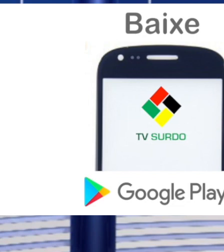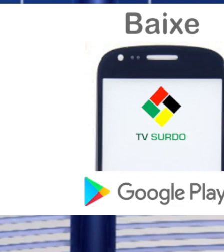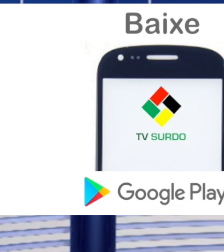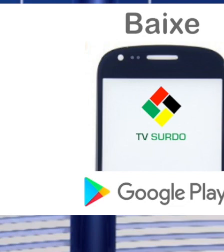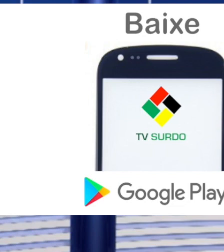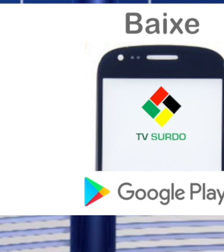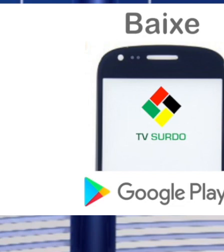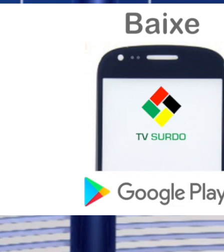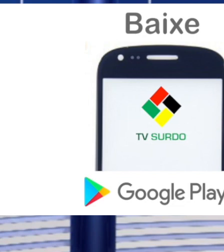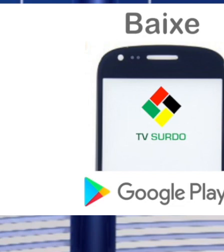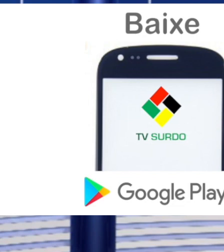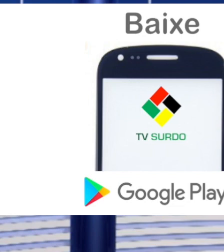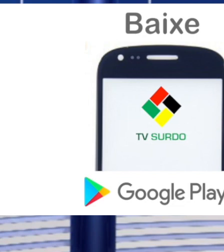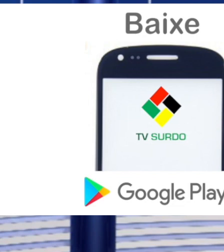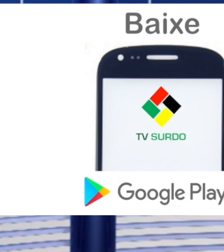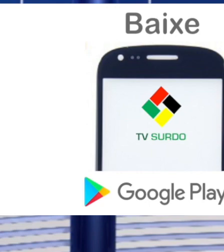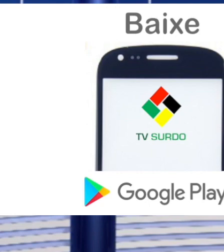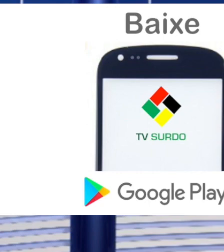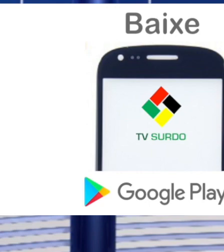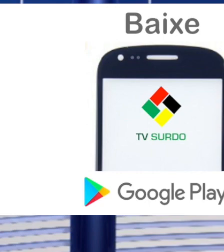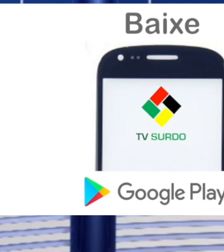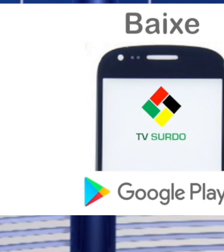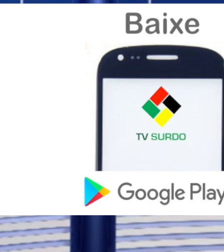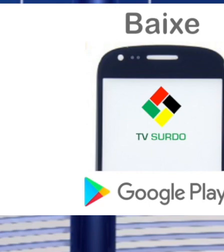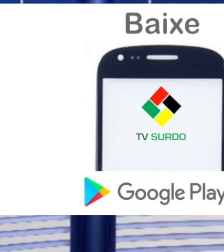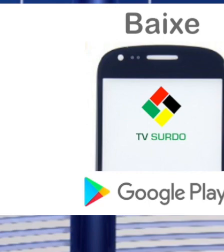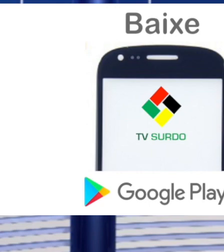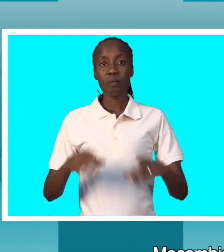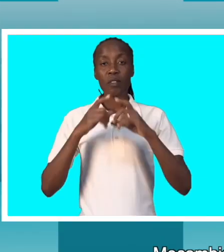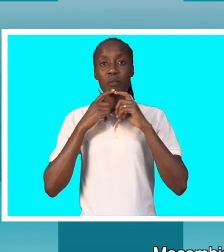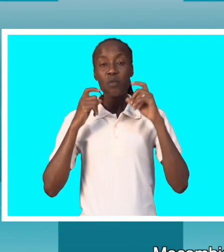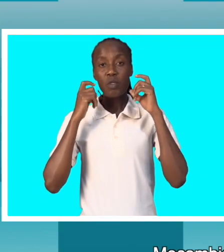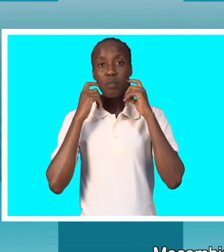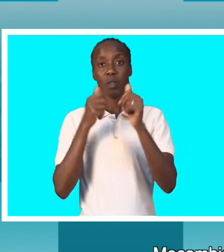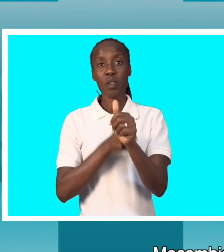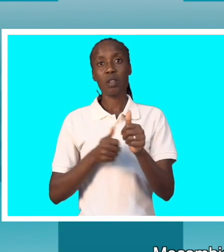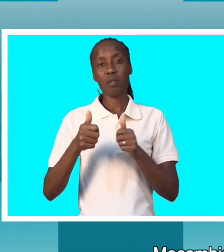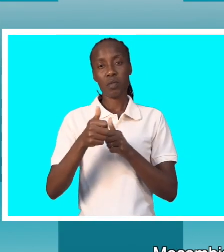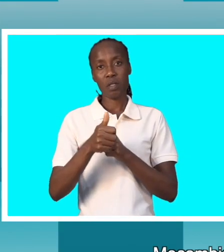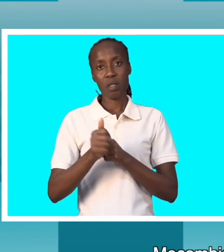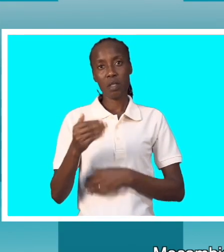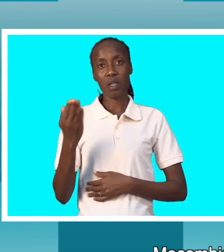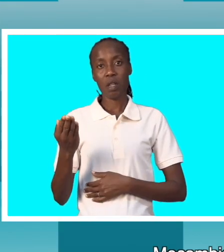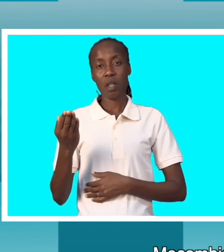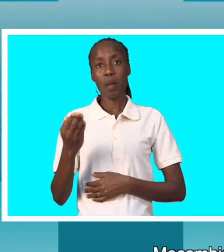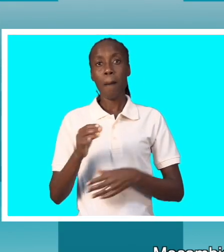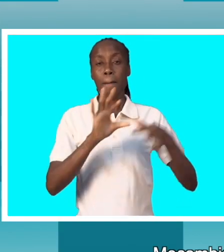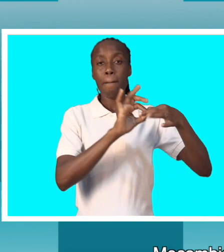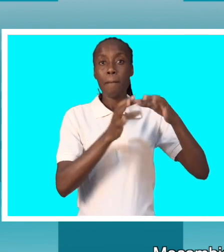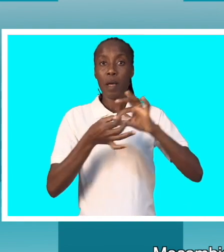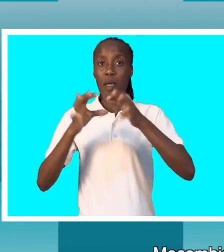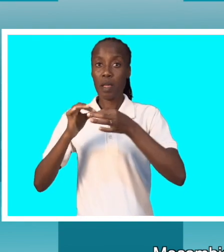festival saiam muitos atletas que representem o nosso país com dignidade. Moçambique, representado pelo atleta